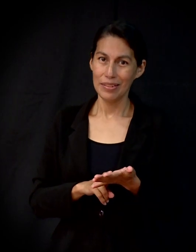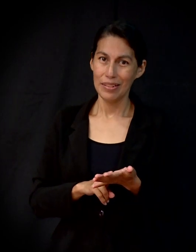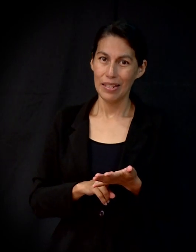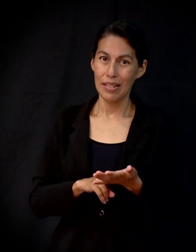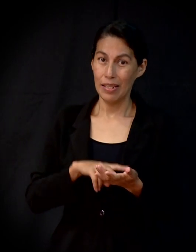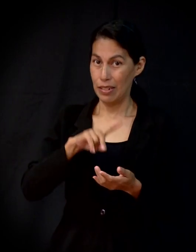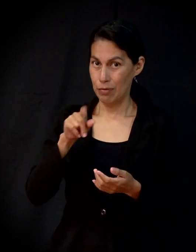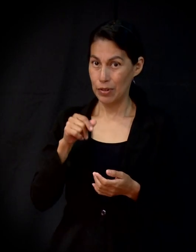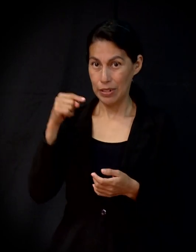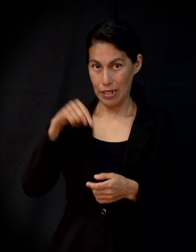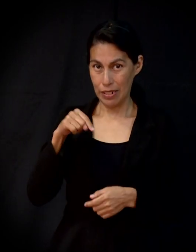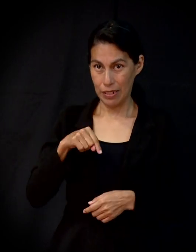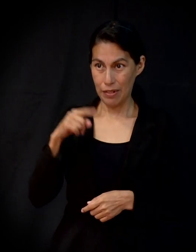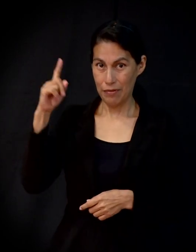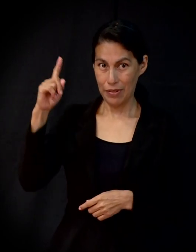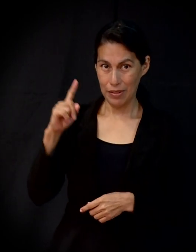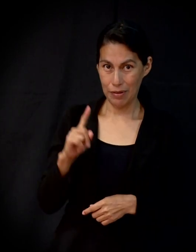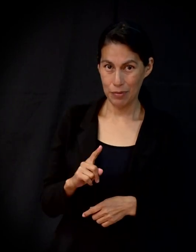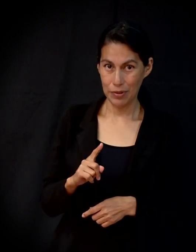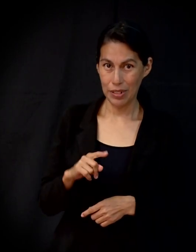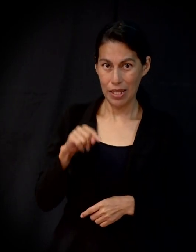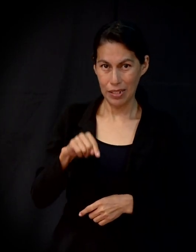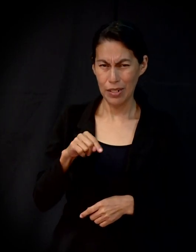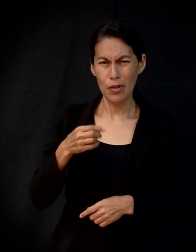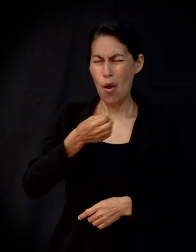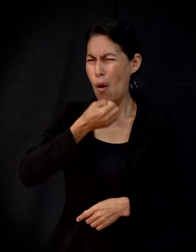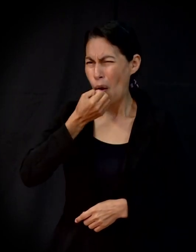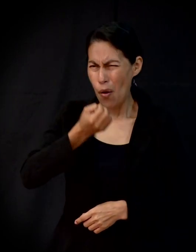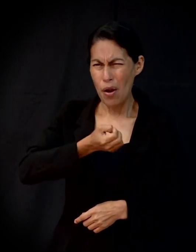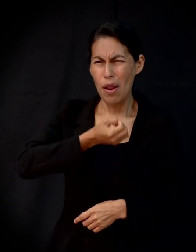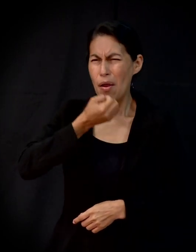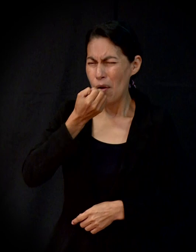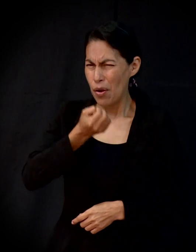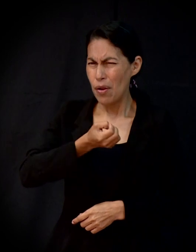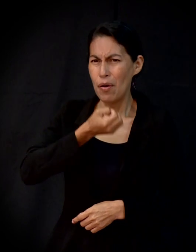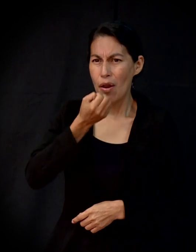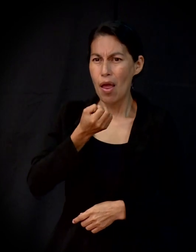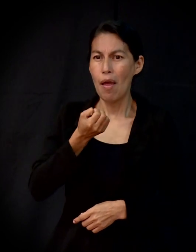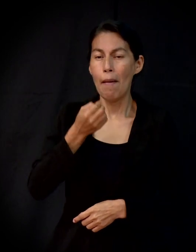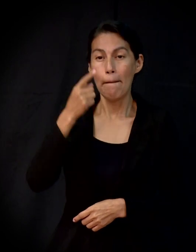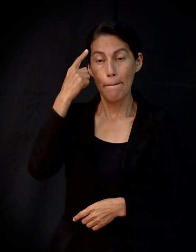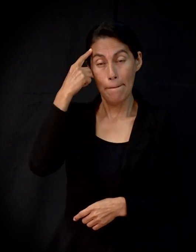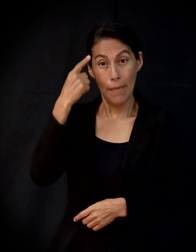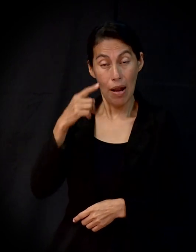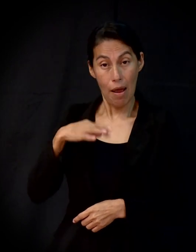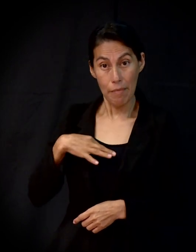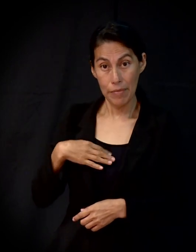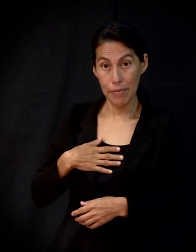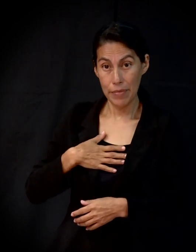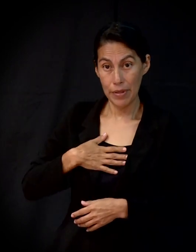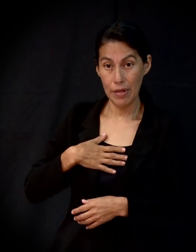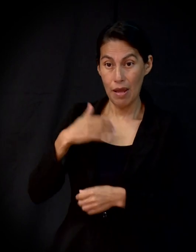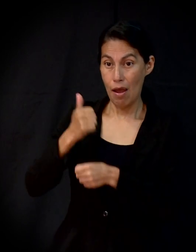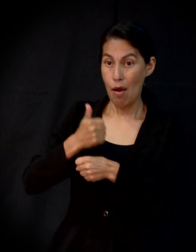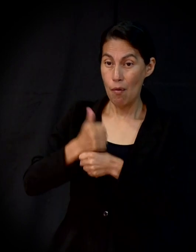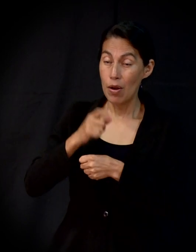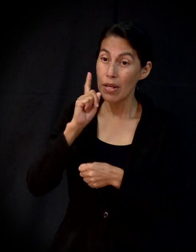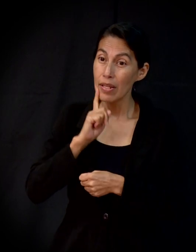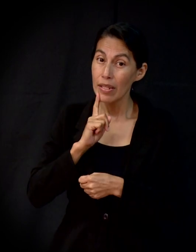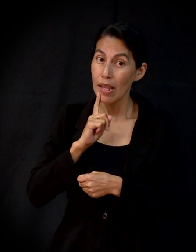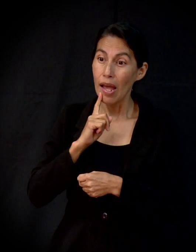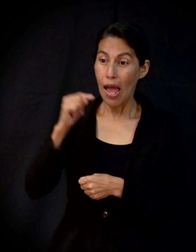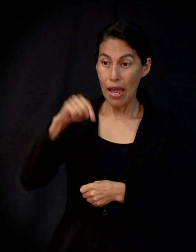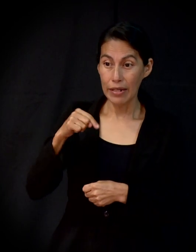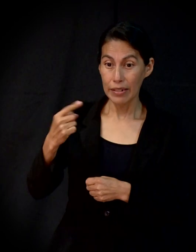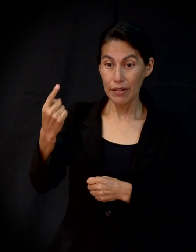Porque cuando vinimos, mi mamá y yo acá en Montemorelos, fueron mucho y mucho para que mi abuelita viniera